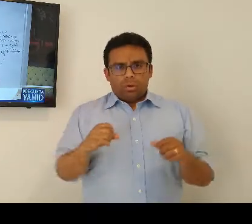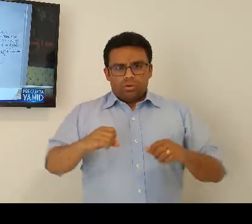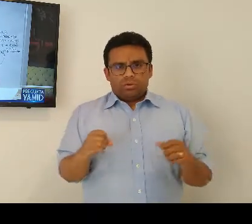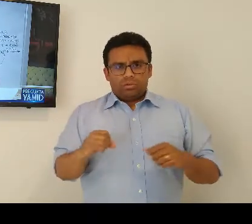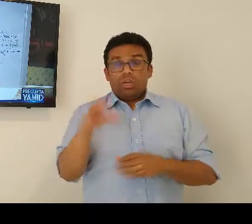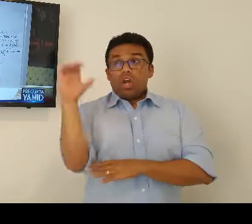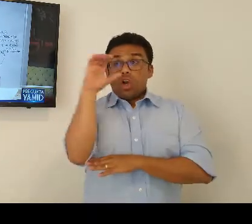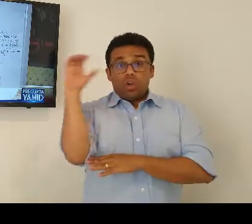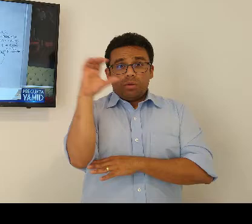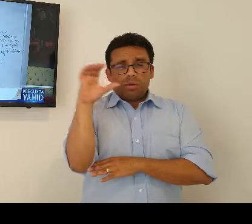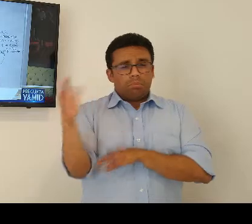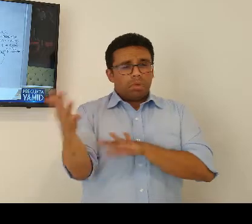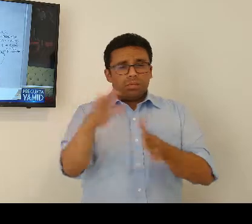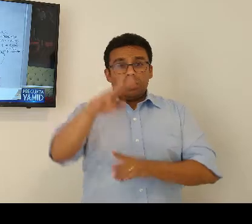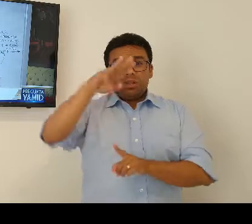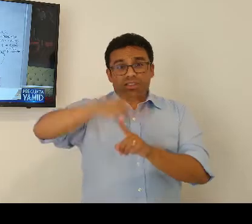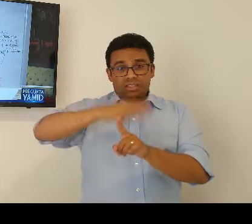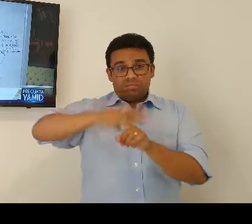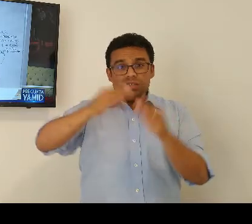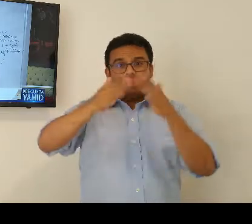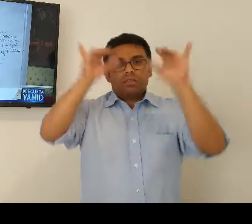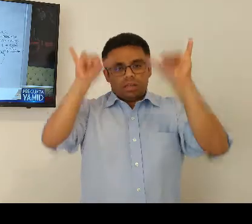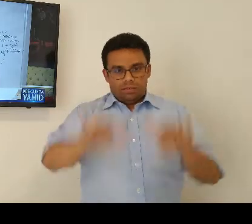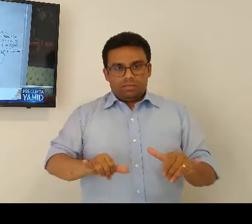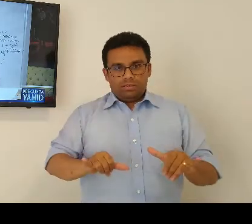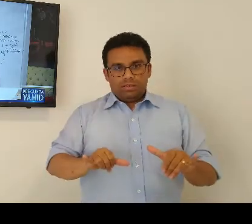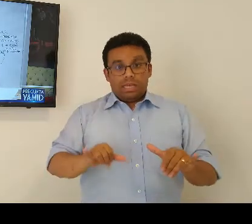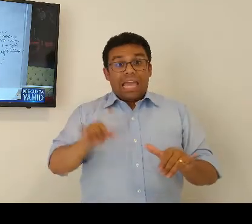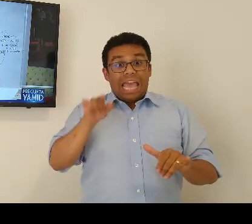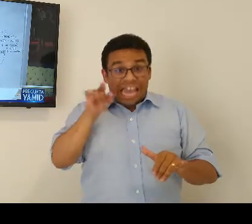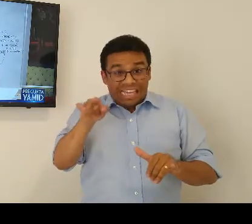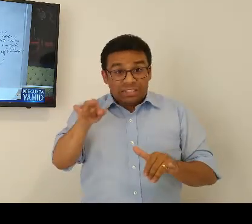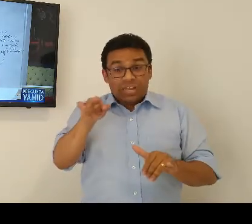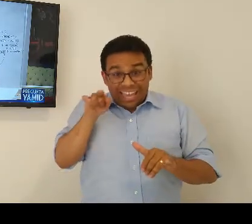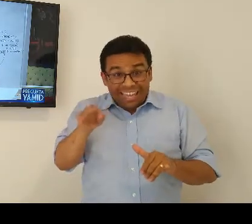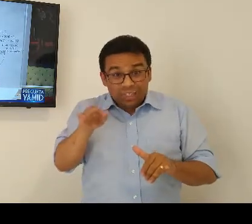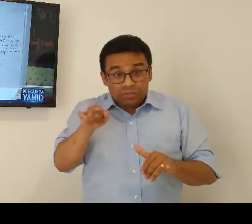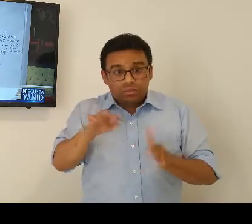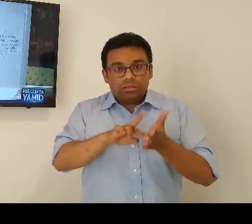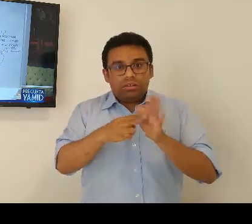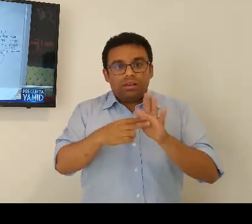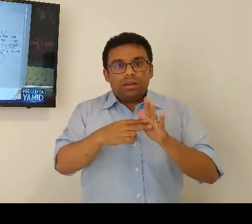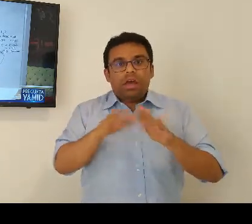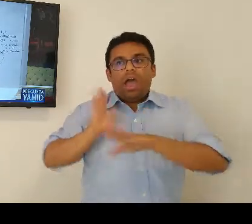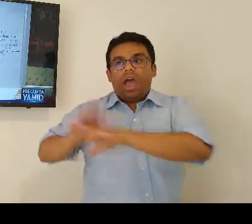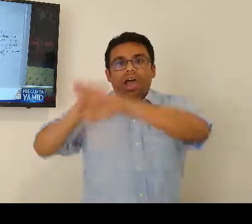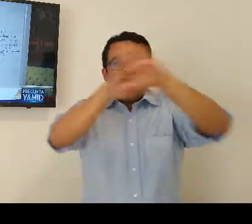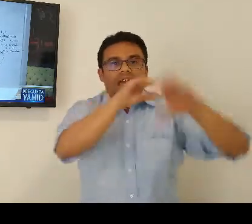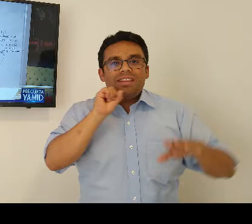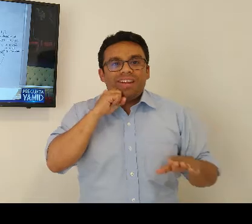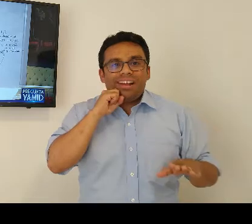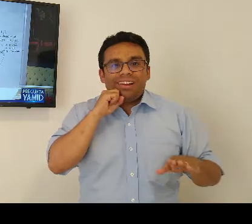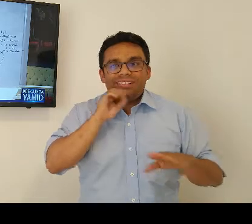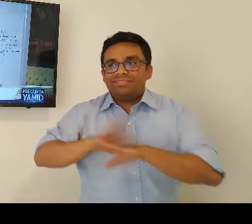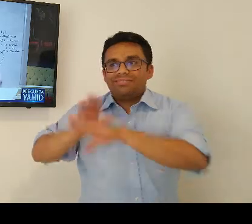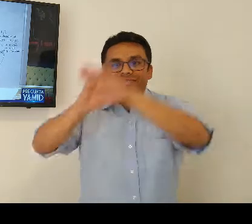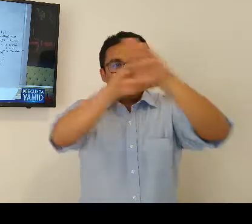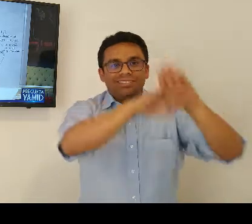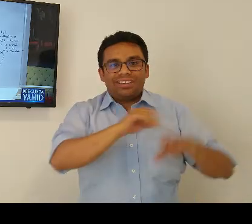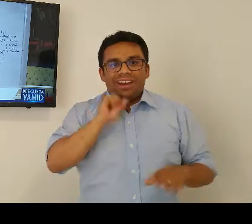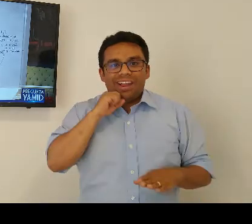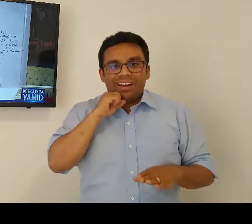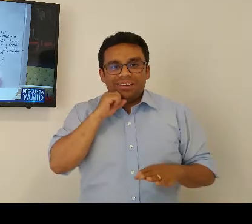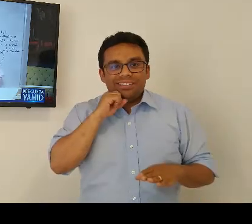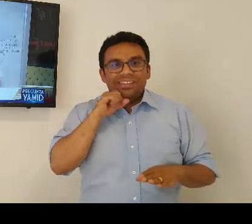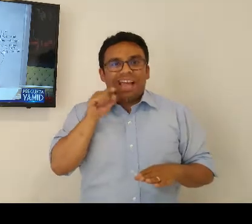de 3 meses. A eso es a lo que yo llamo alerta naranja. A esa posibilidad de que tengamos que pasar a ese escenario. A esa posibilidad de que tengamos